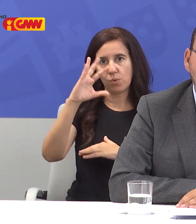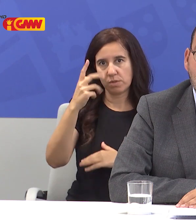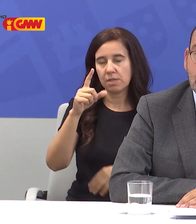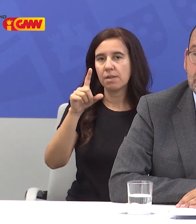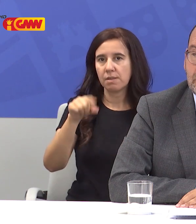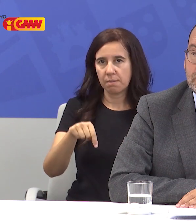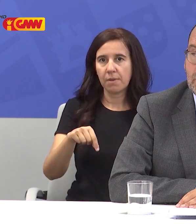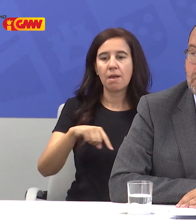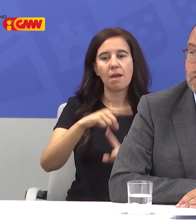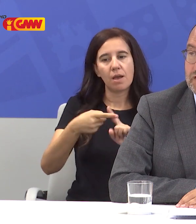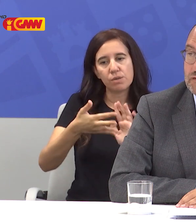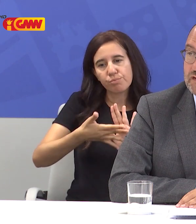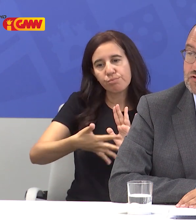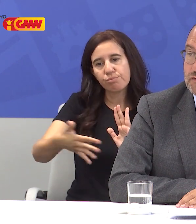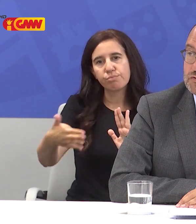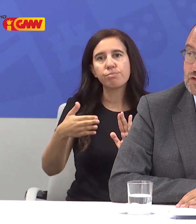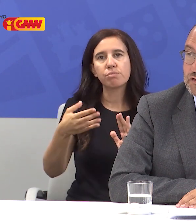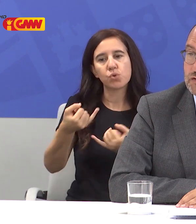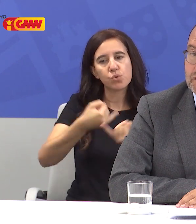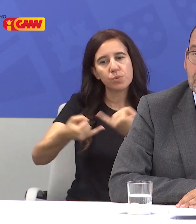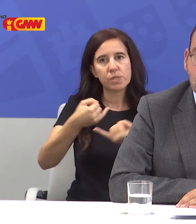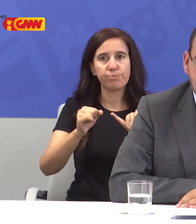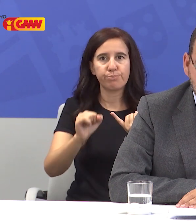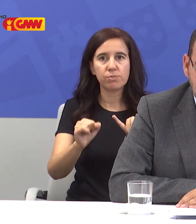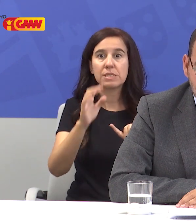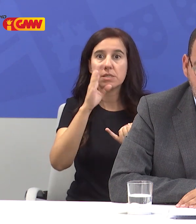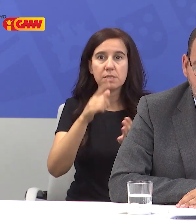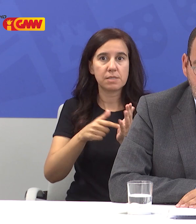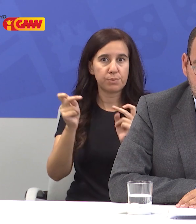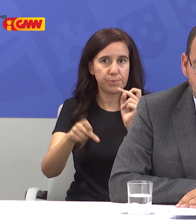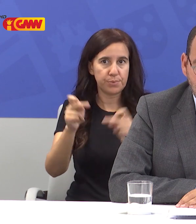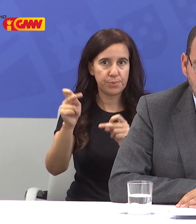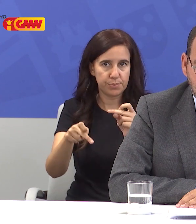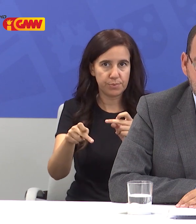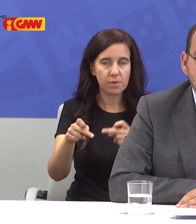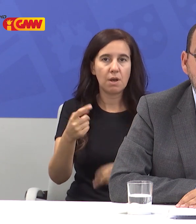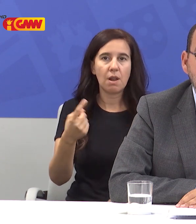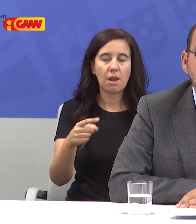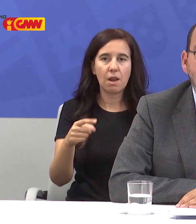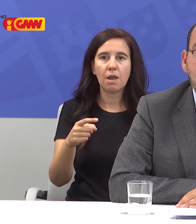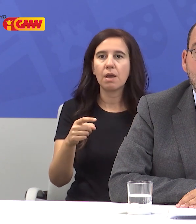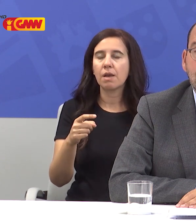ao longo do ano letivo, em função de substituições que sejam necessárias. Temos